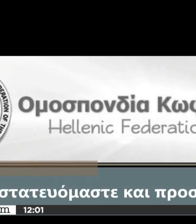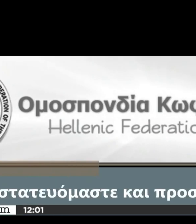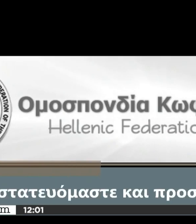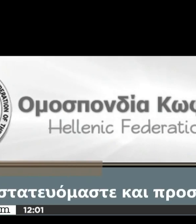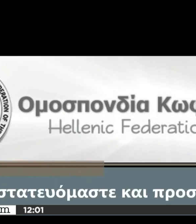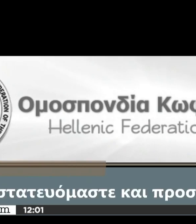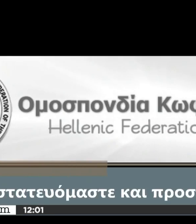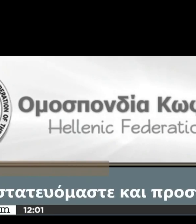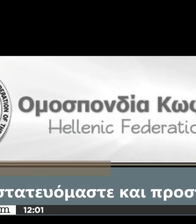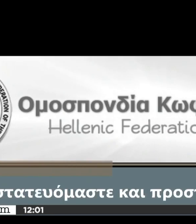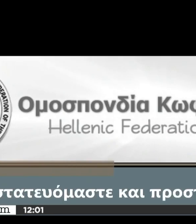and bad mistakes